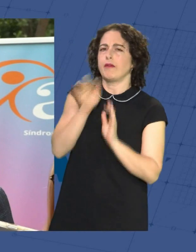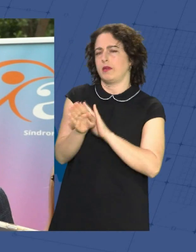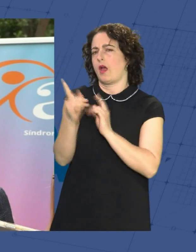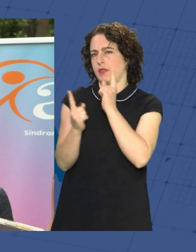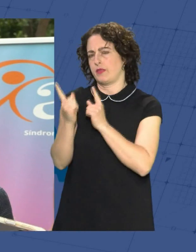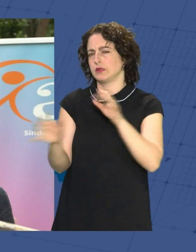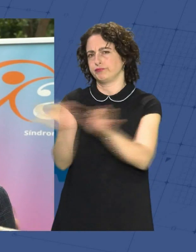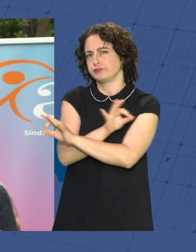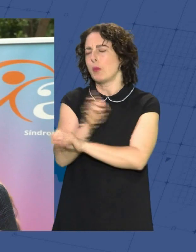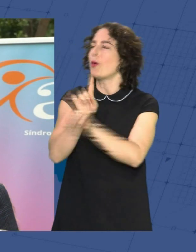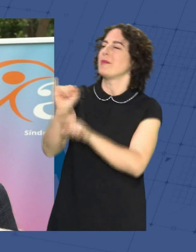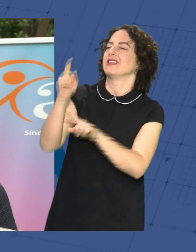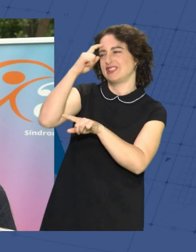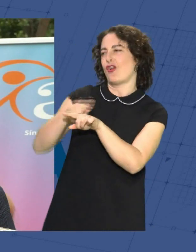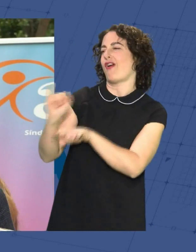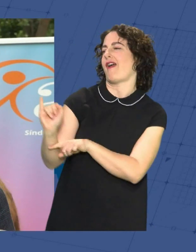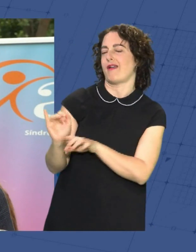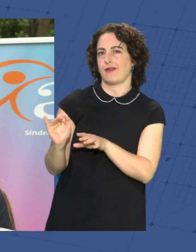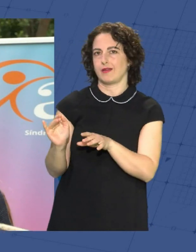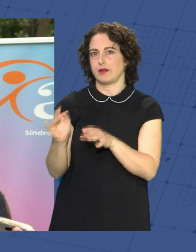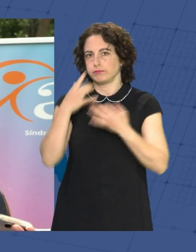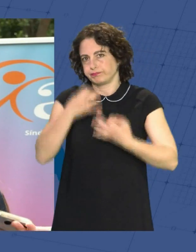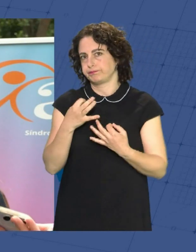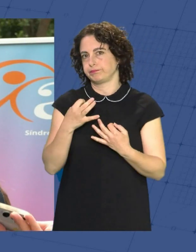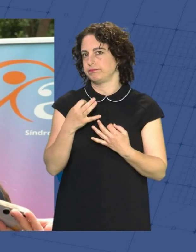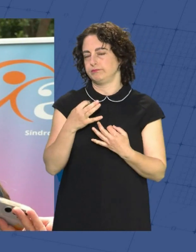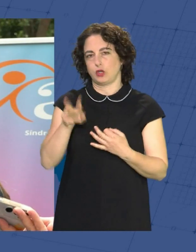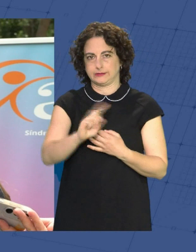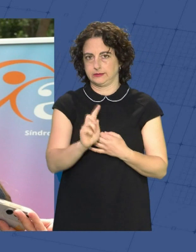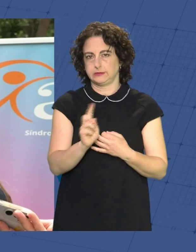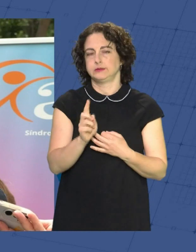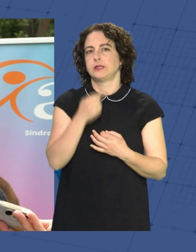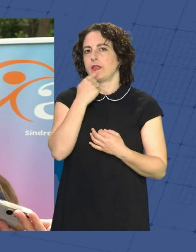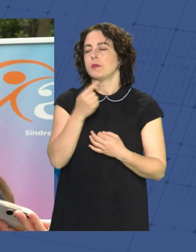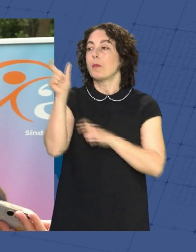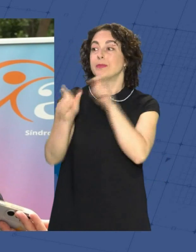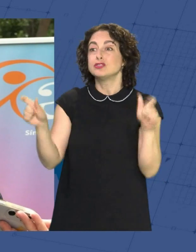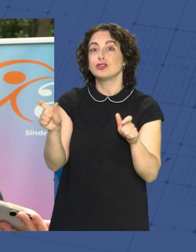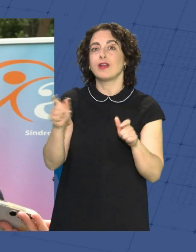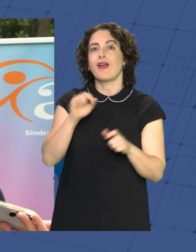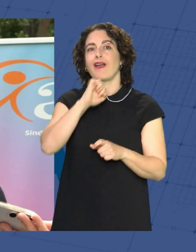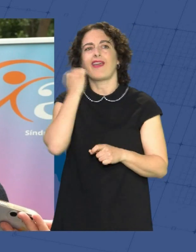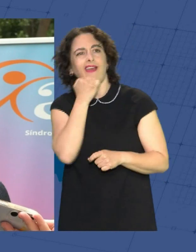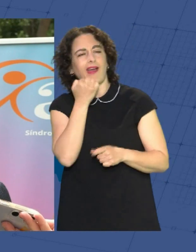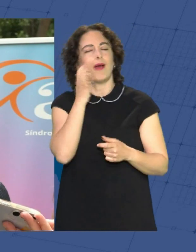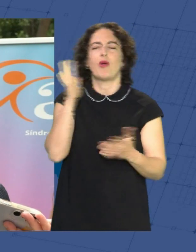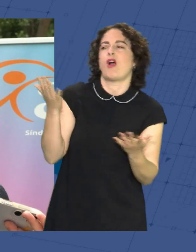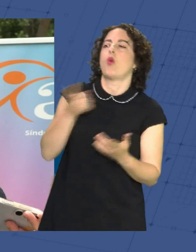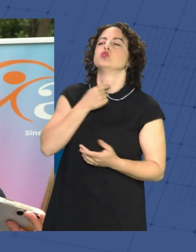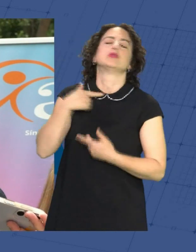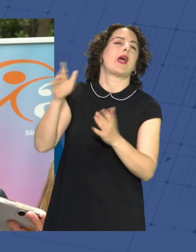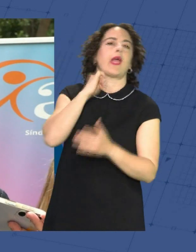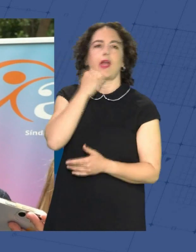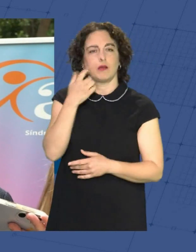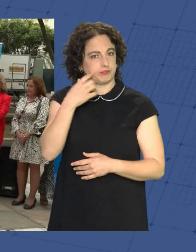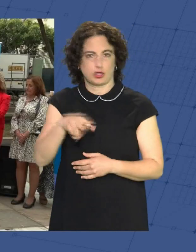problema psicológico más que a nivel de que muchas veces decimos que las personas se quejan por quejarse y realmente no